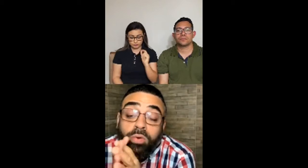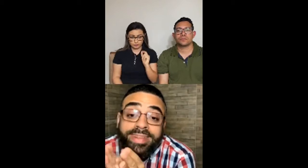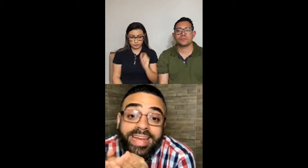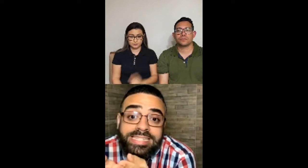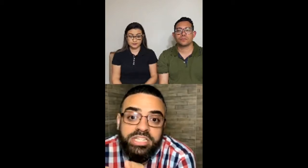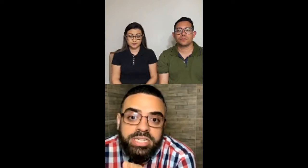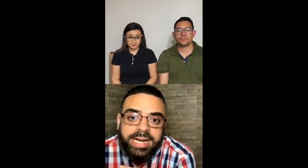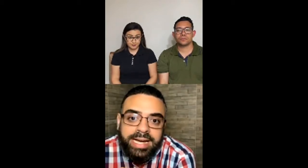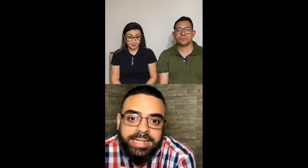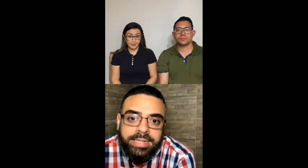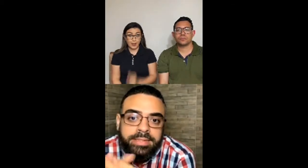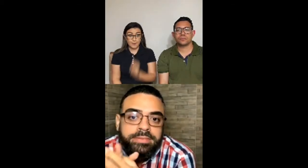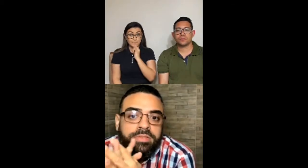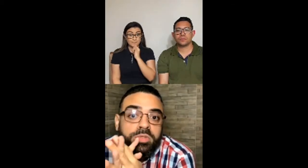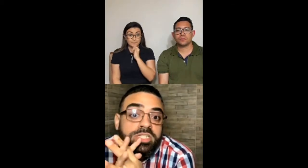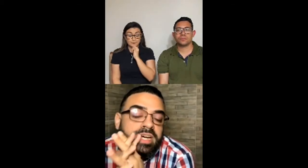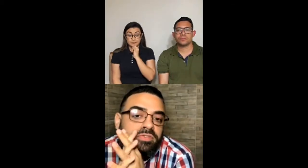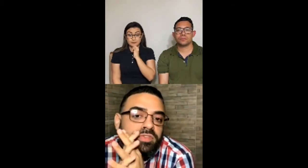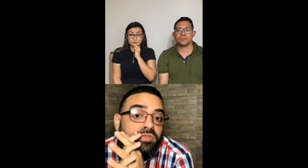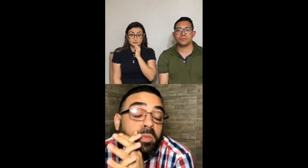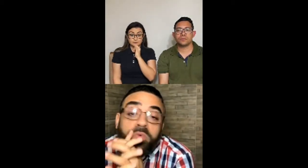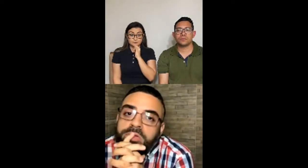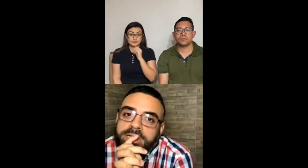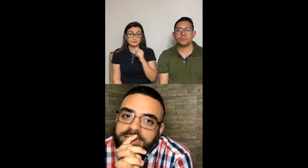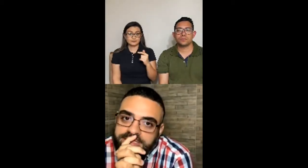acho. E aí, o que aconteceu?